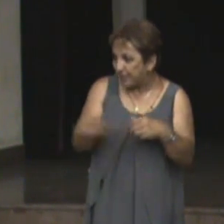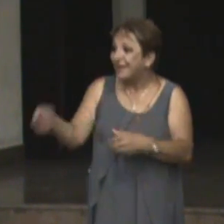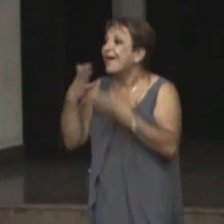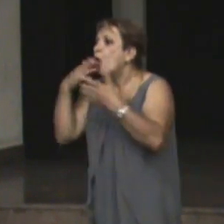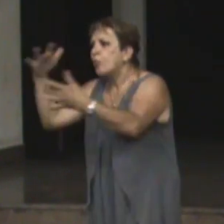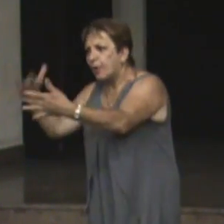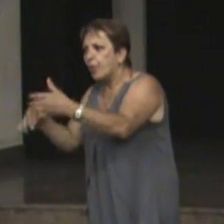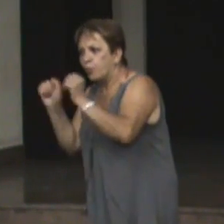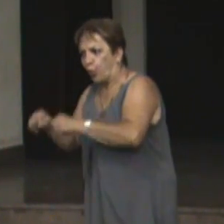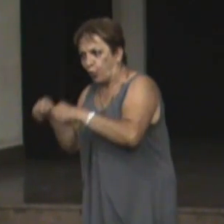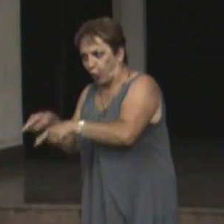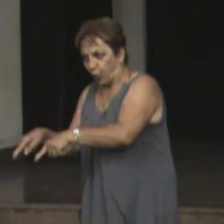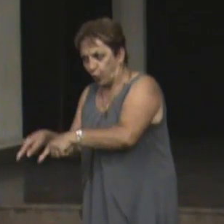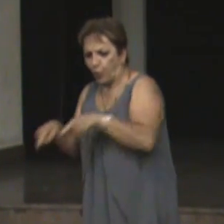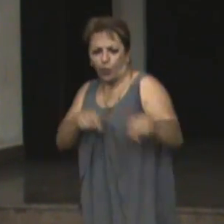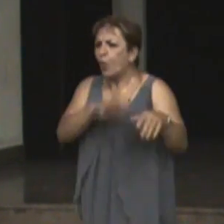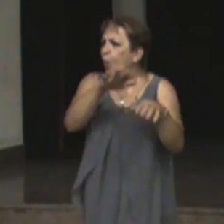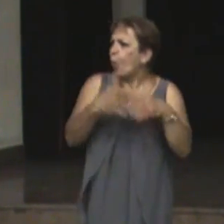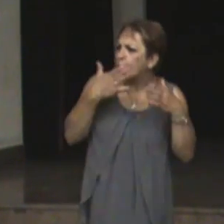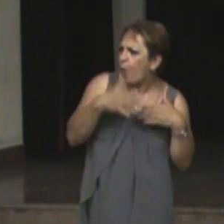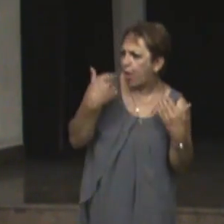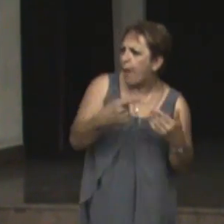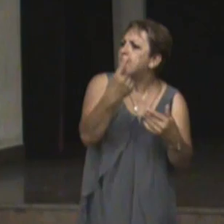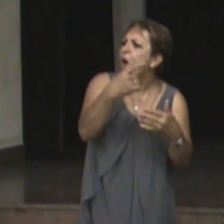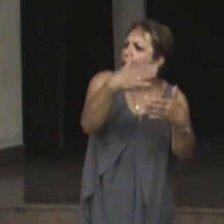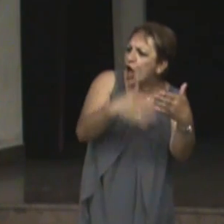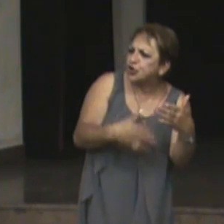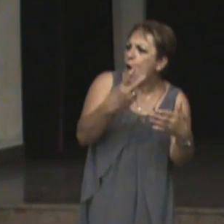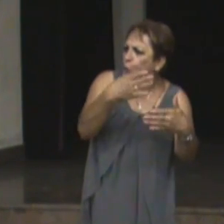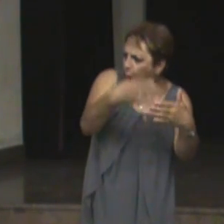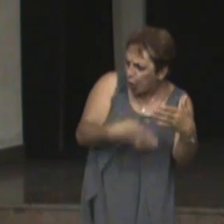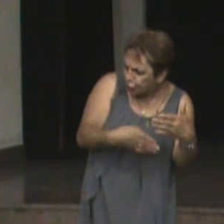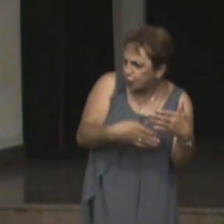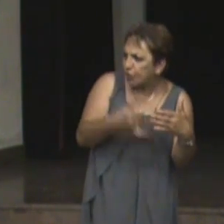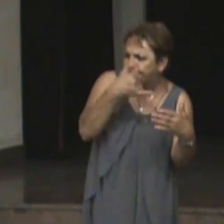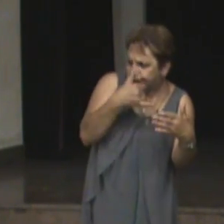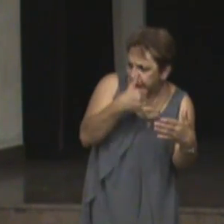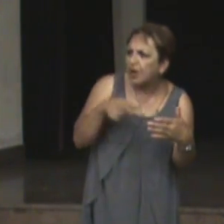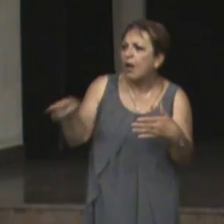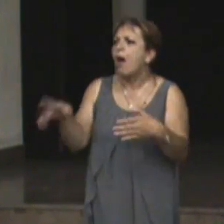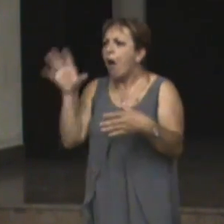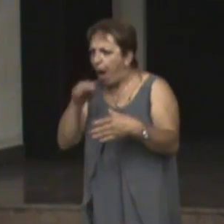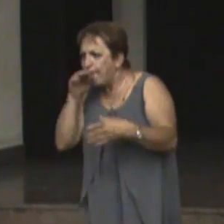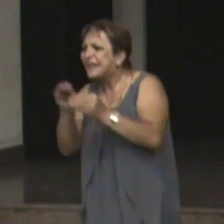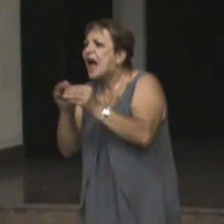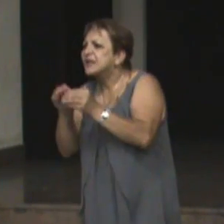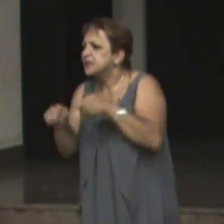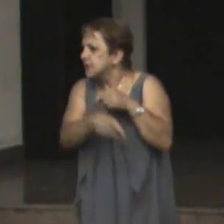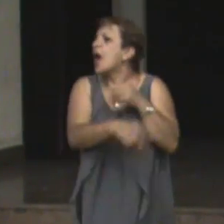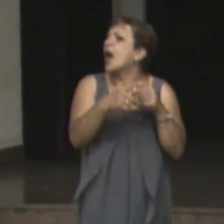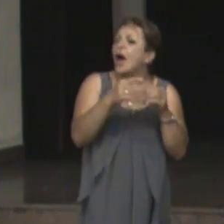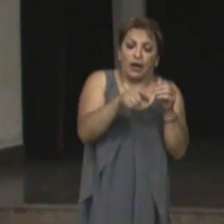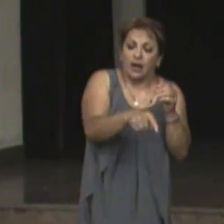ավետարանի մի գլուխը, որ ընդամենը 1 էջ կամ 2 էջ պիտի լինի, մաքսիմում 2 էջ։ Հաշատ հազվադ է